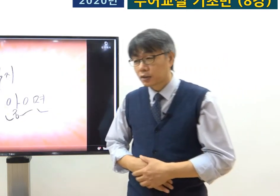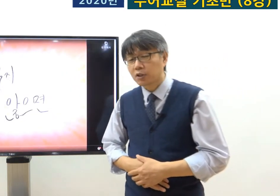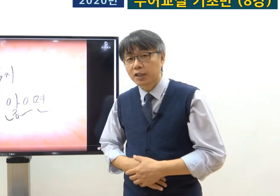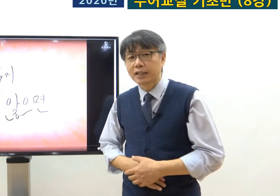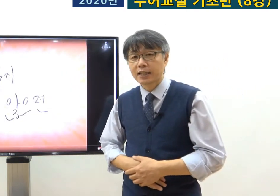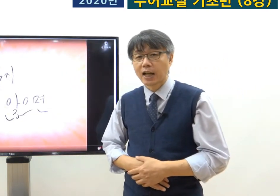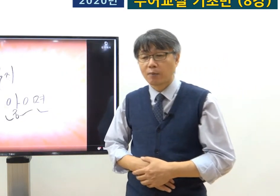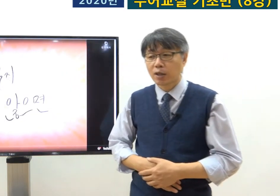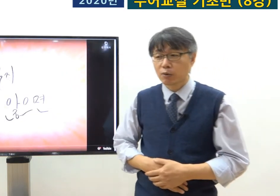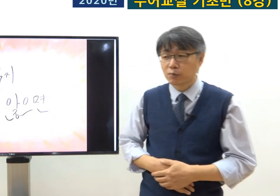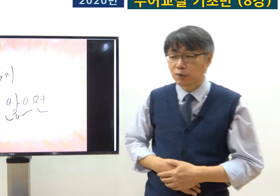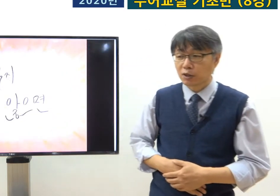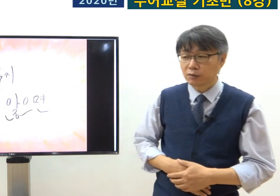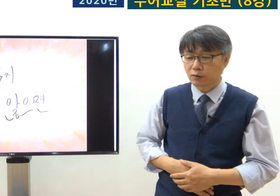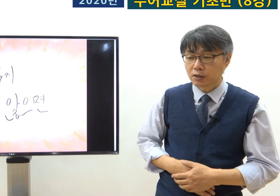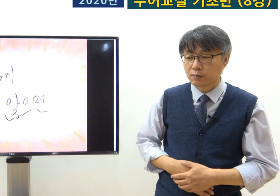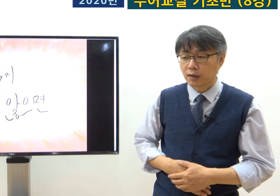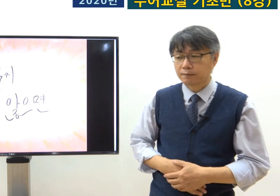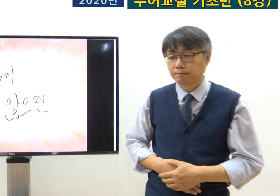천천히 할 테니까 한번 해보시면 좋겠습니다.